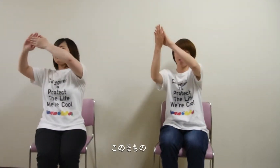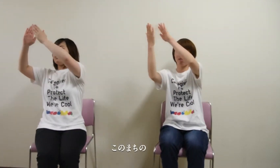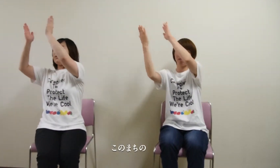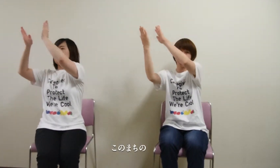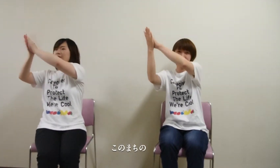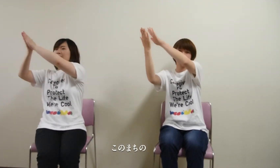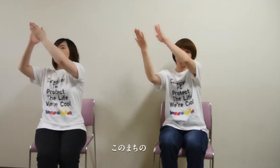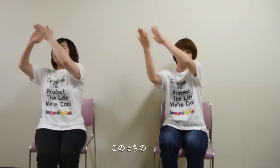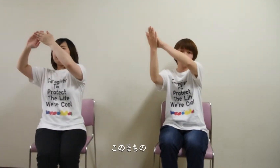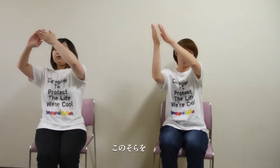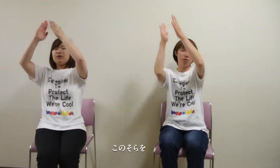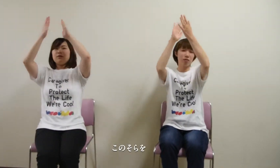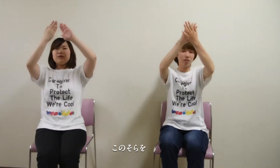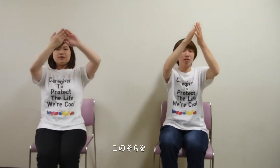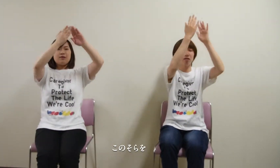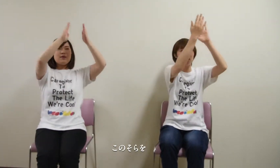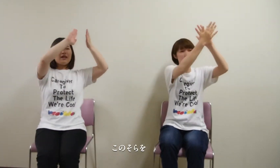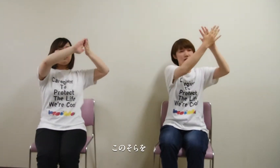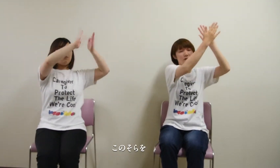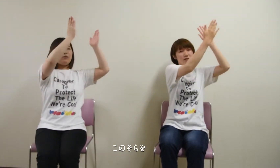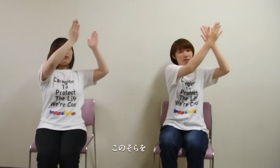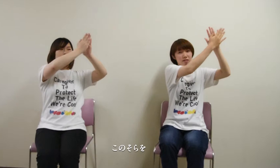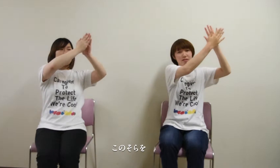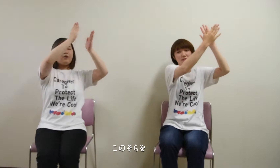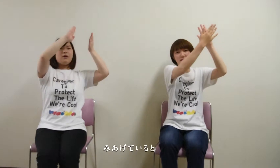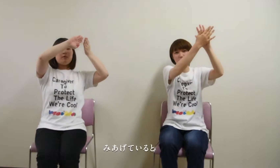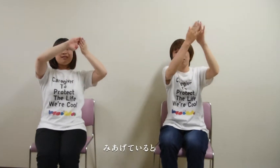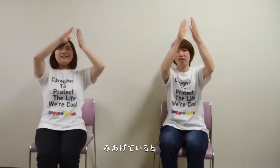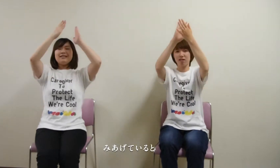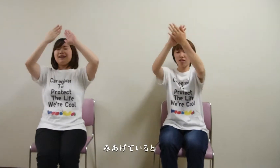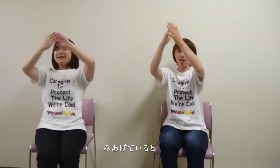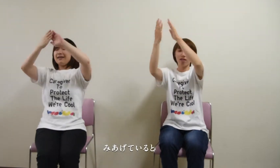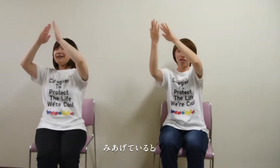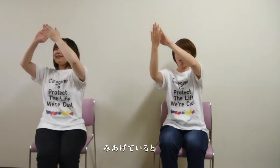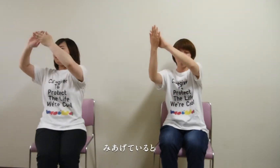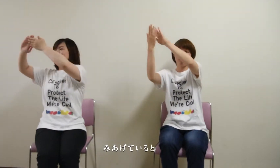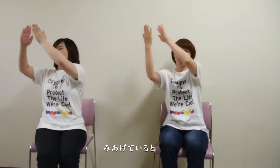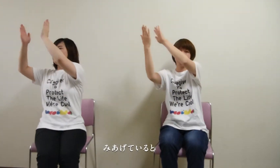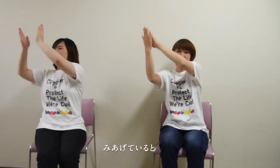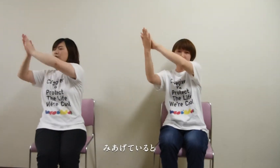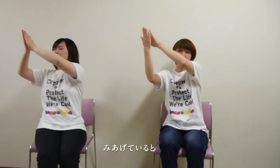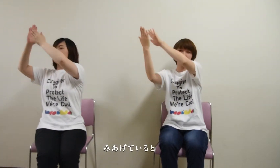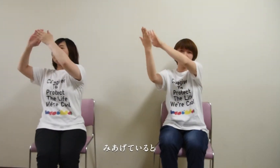一度この空を見上げていると